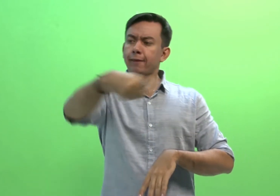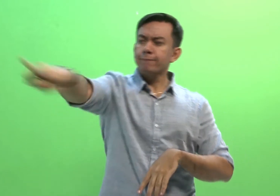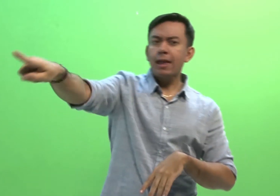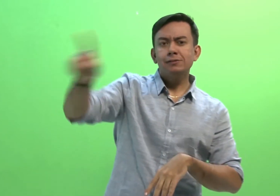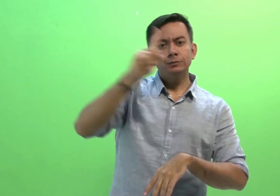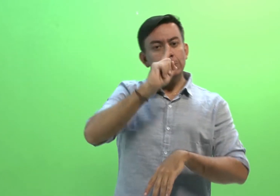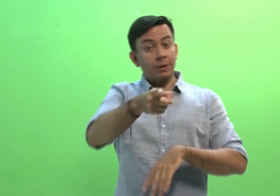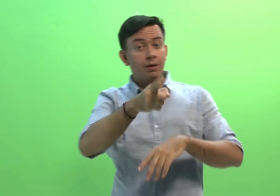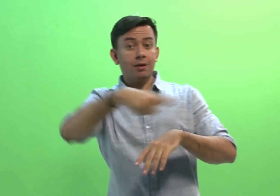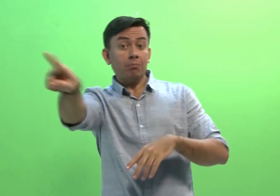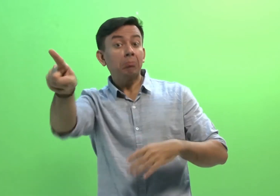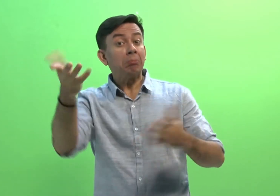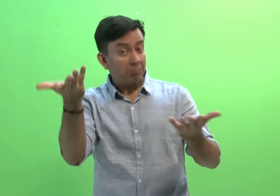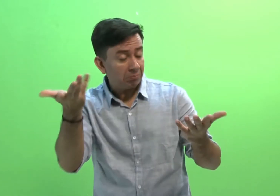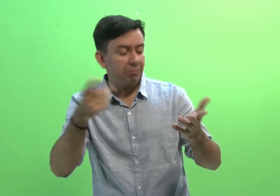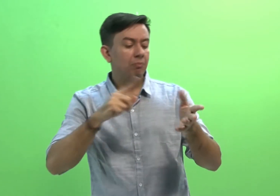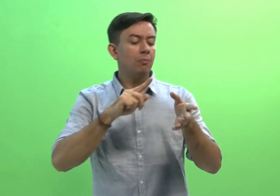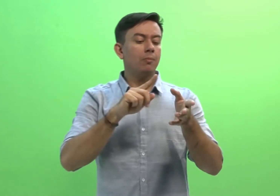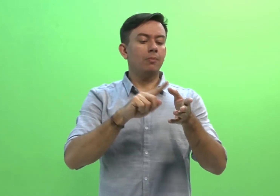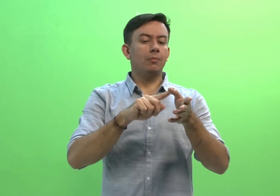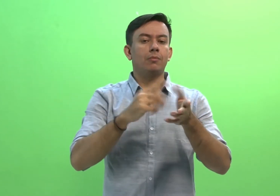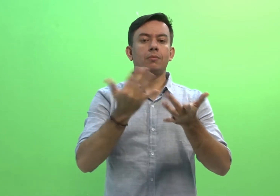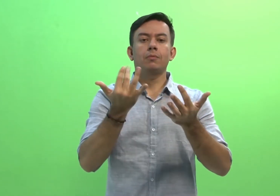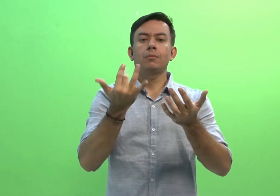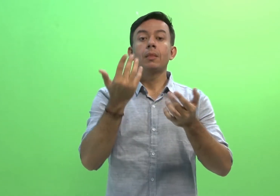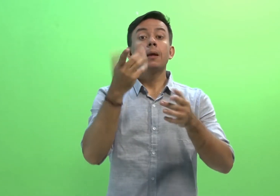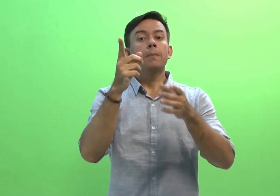Você pode fazer uma imposição, dar uma ordem.